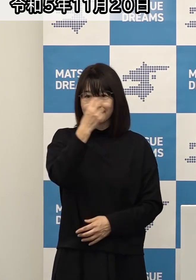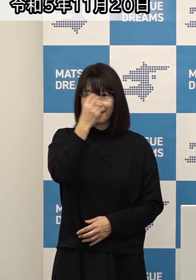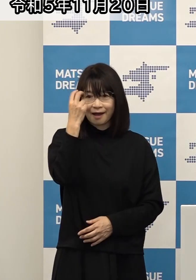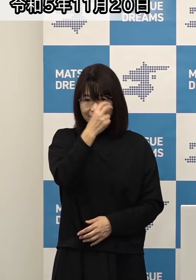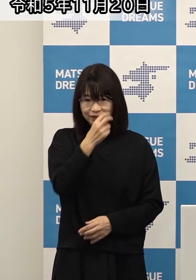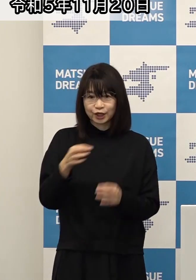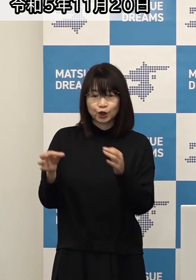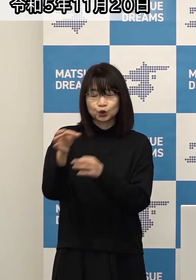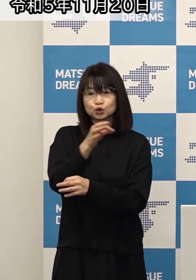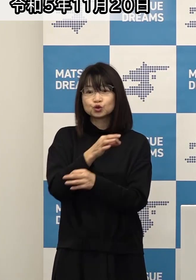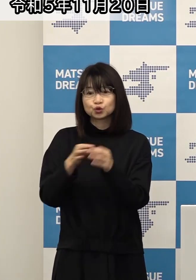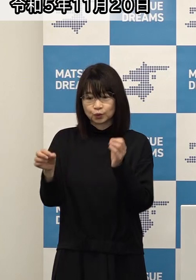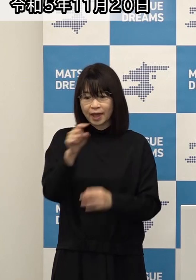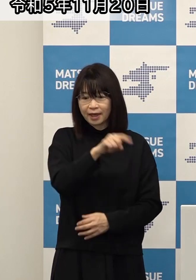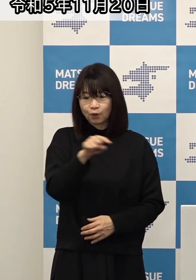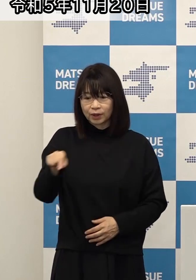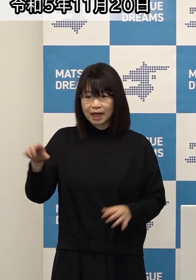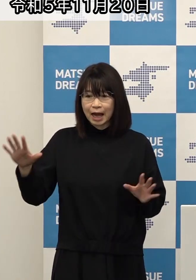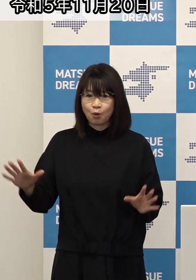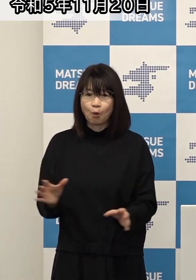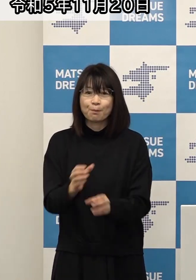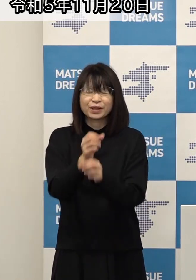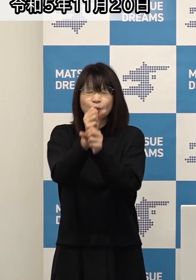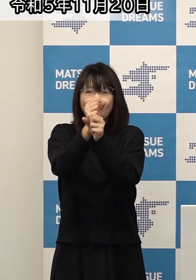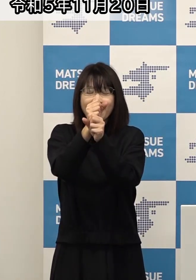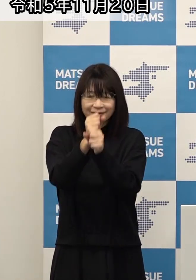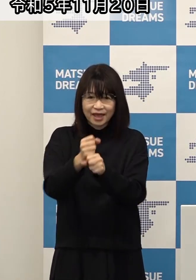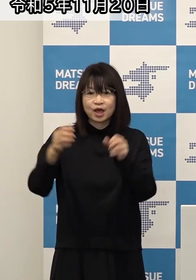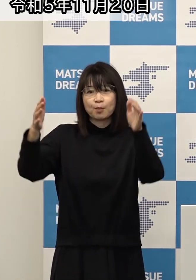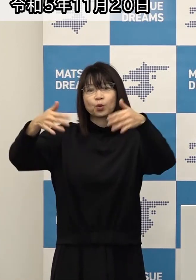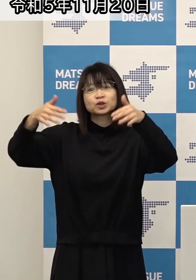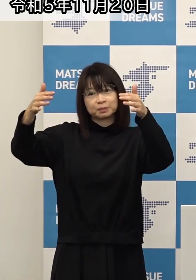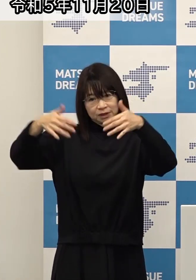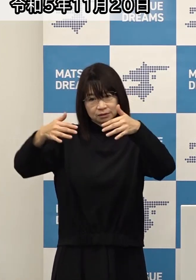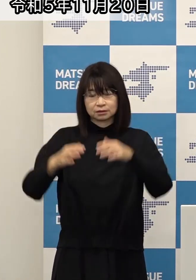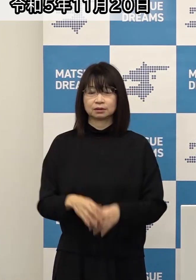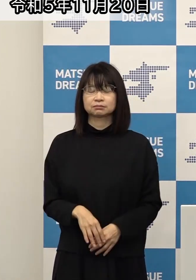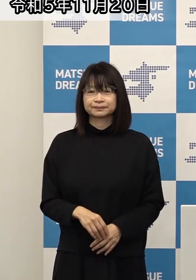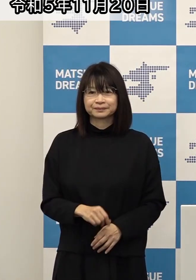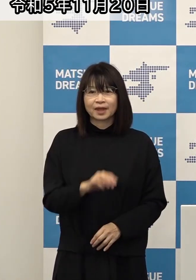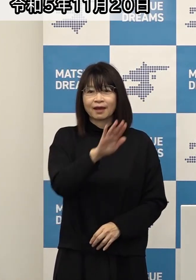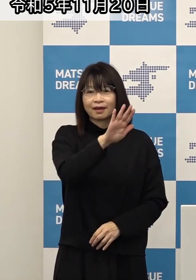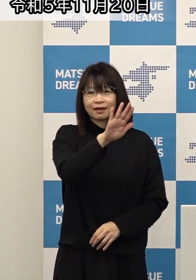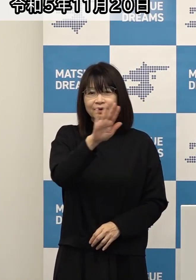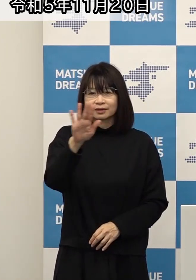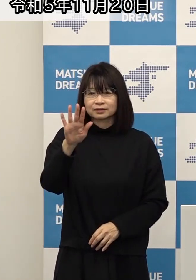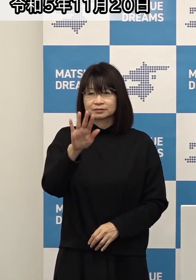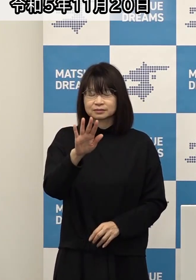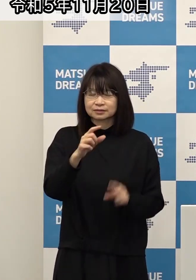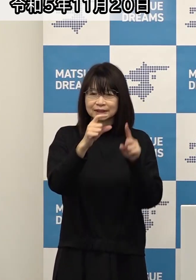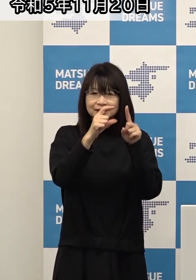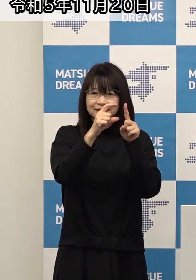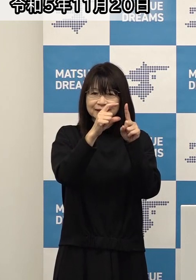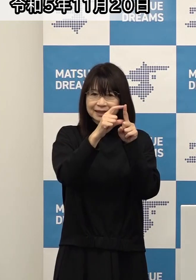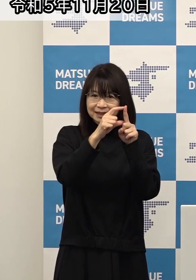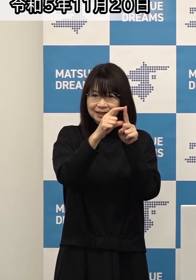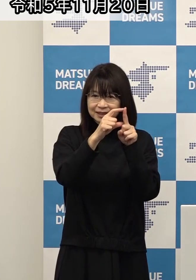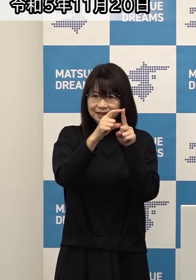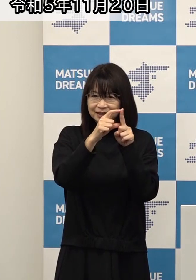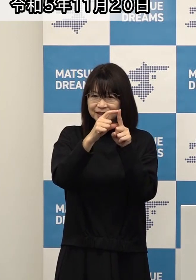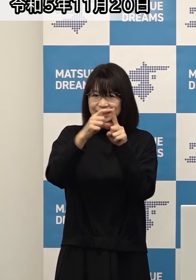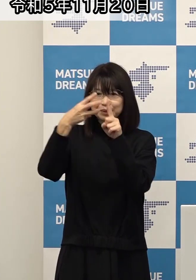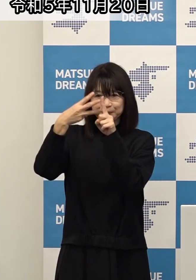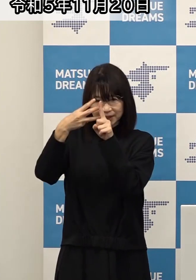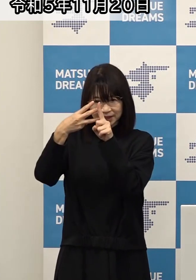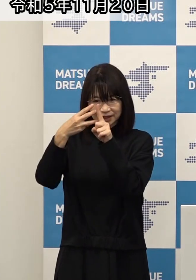定としております。よくですね、デザインビルドオペレーションっていうので DBO 方式と言われ